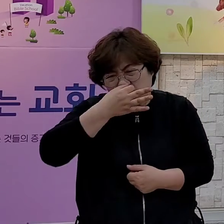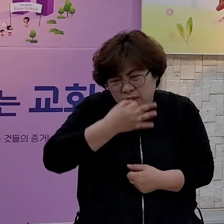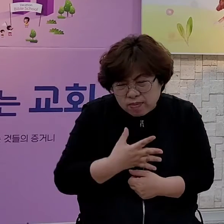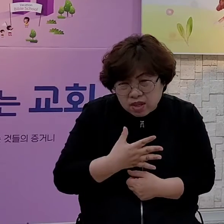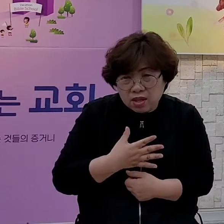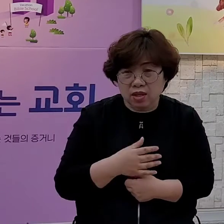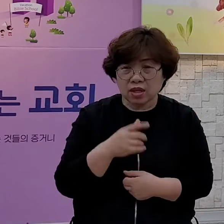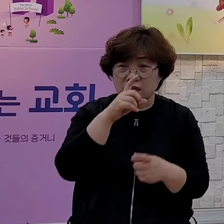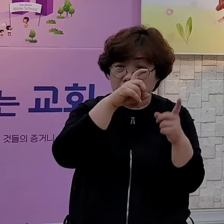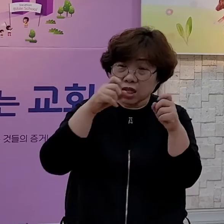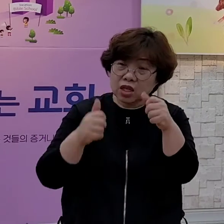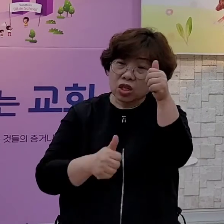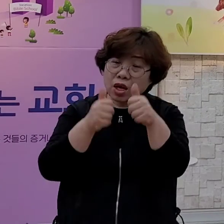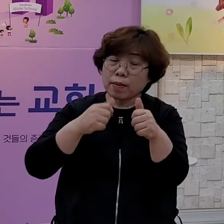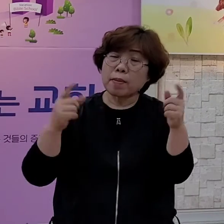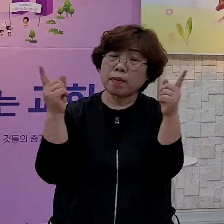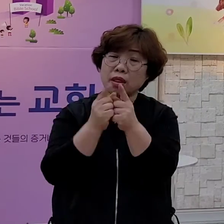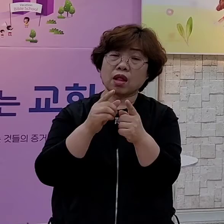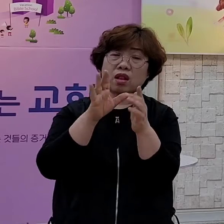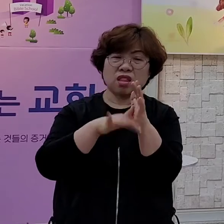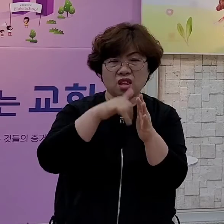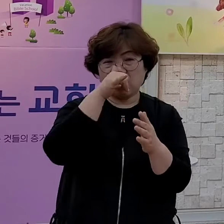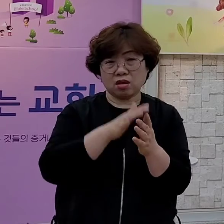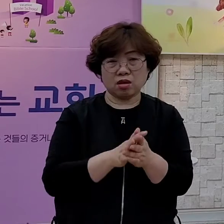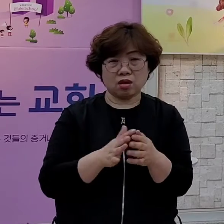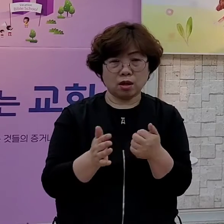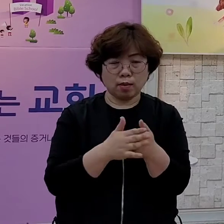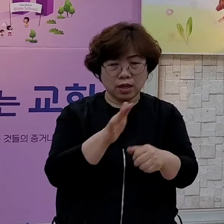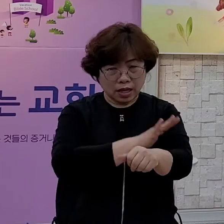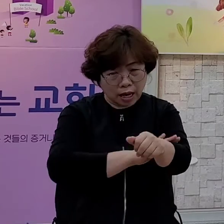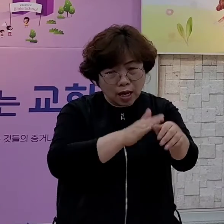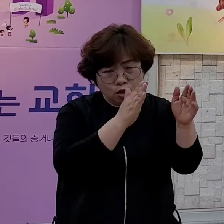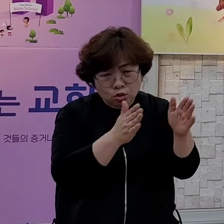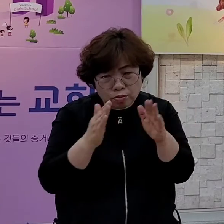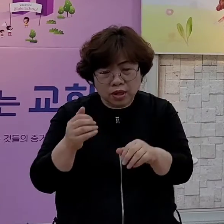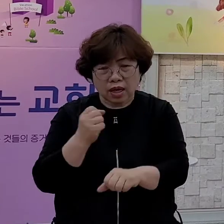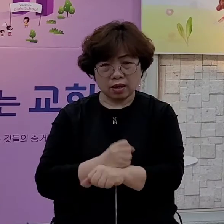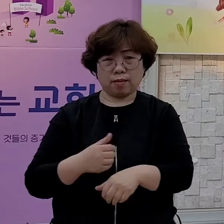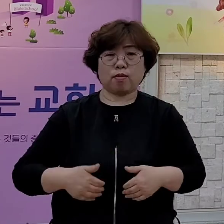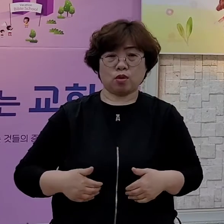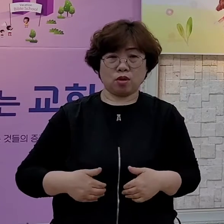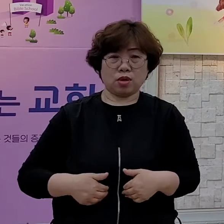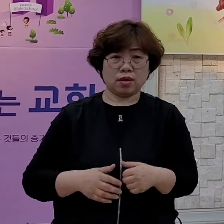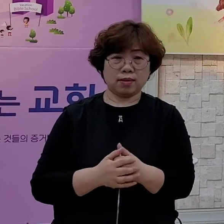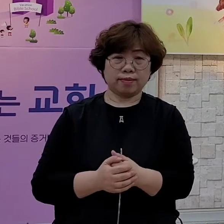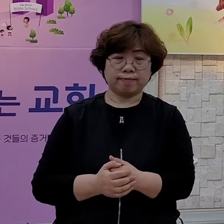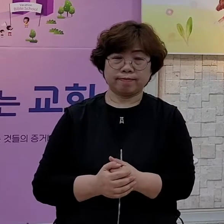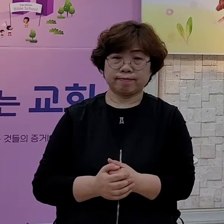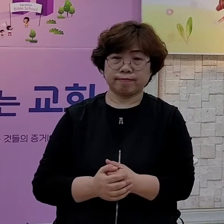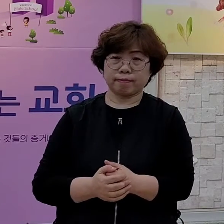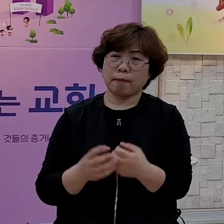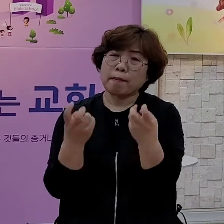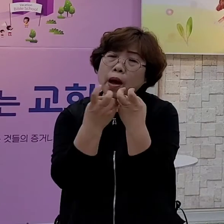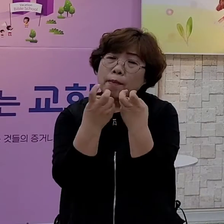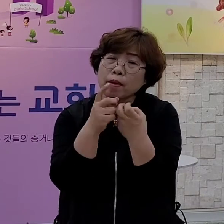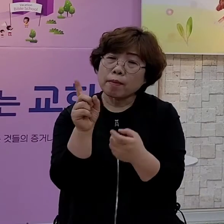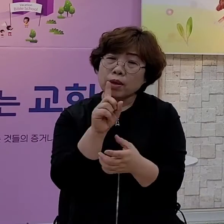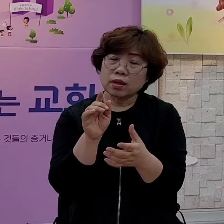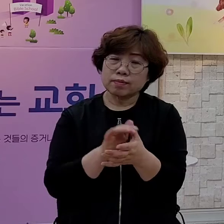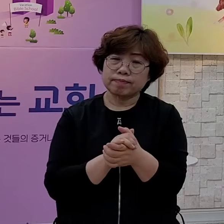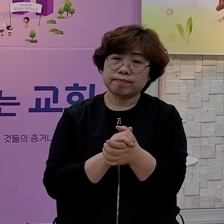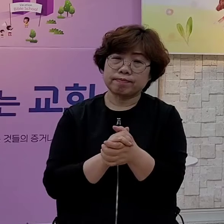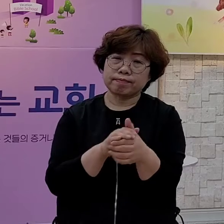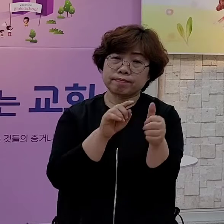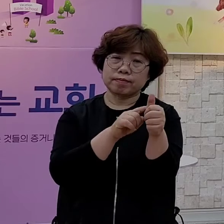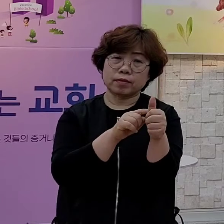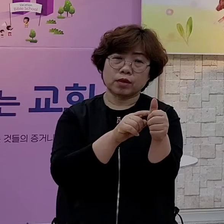그럴 줄 알고 잘 대비하라. 이런 말. 한마디로 하자. 잘 대비해야 돼. 그 방법이 오늘 야고보는